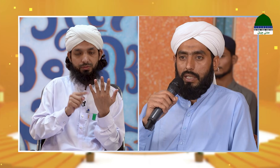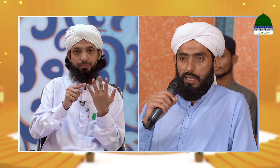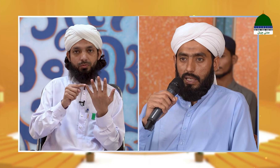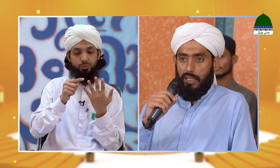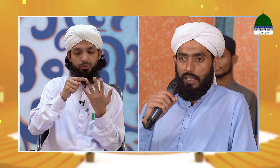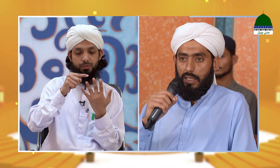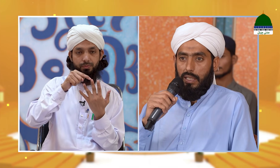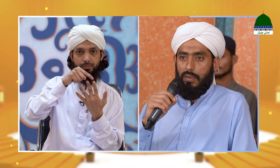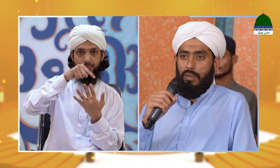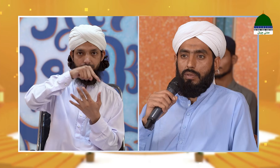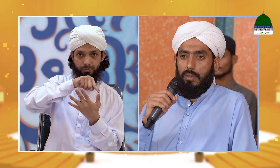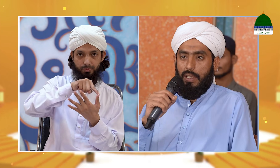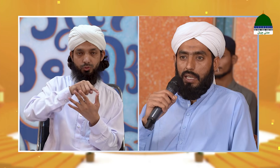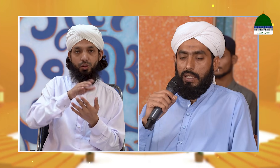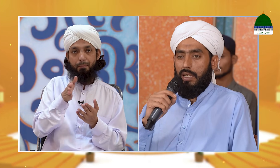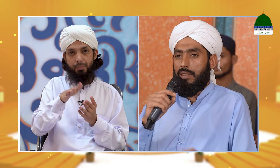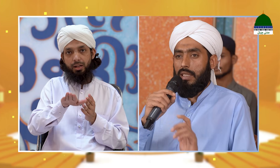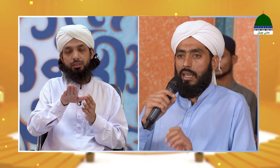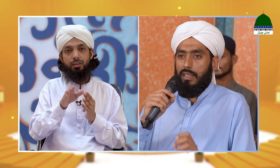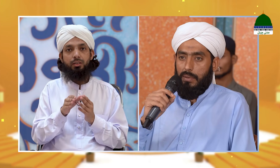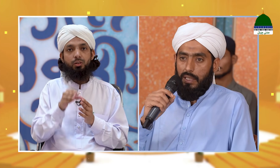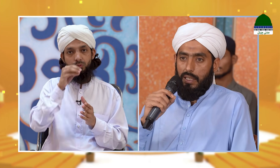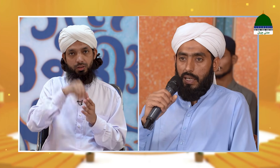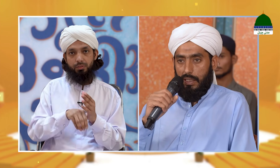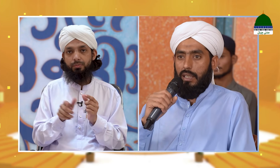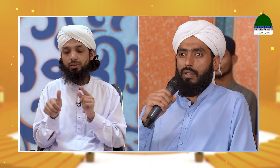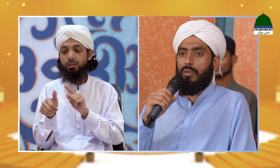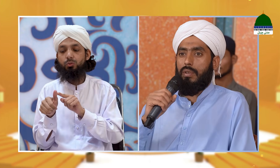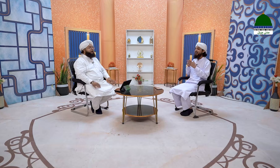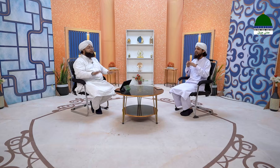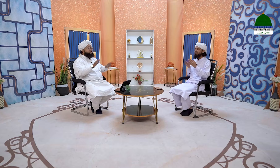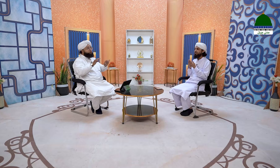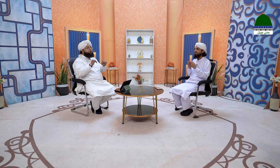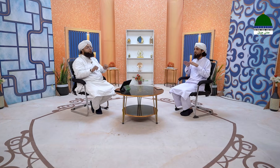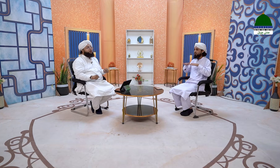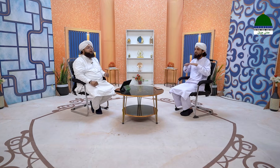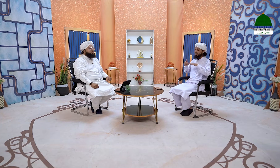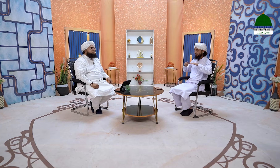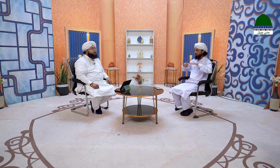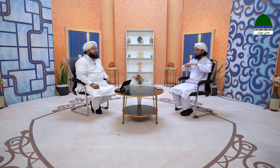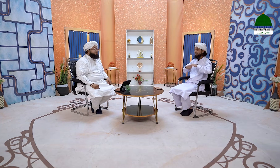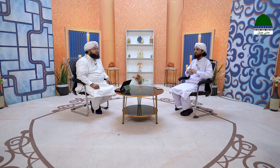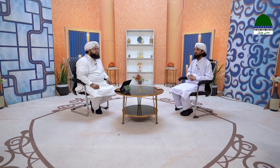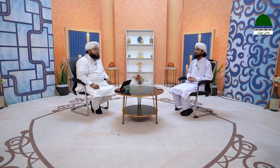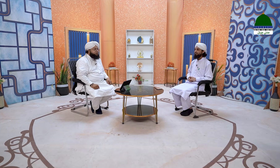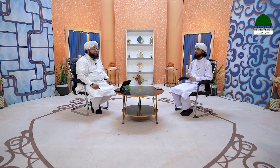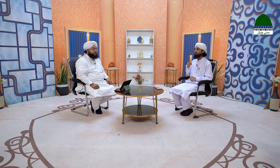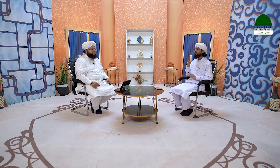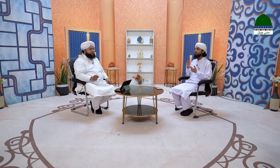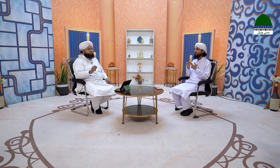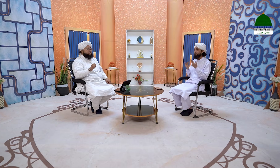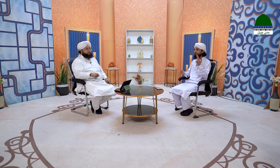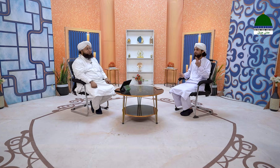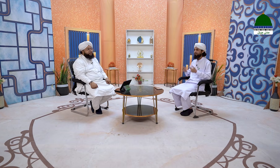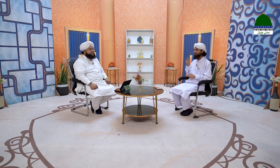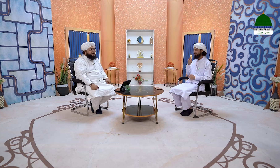انگوٹھے تک لے آنا ہے، پھر اس کا بھی کاٹ دینا ہے، سیدھے ہاتھ کے بھی کاٹ دینے ہیں ناخن۔ ہاتھ کی انگلیوں کے ناخن کاٹنے کا جو منقول طریقہ